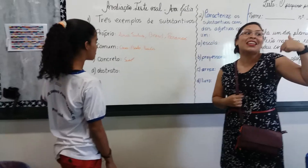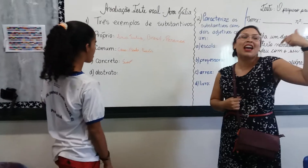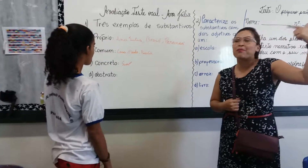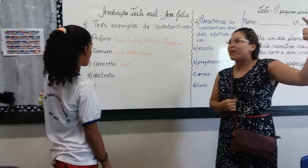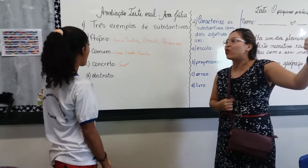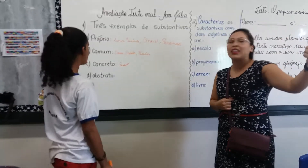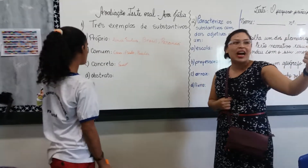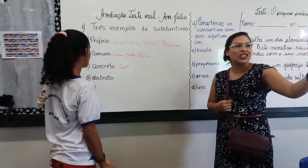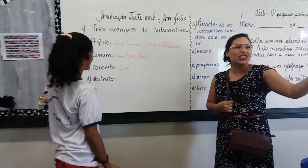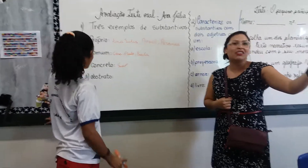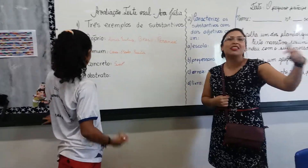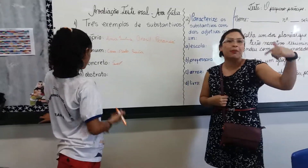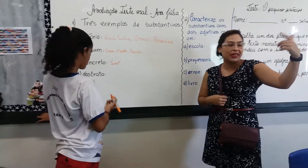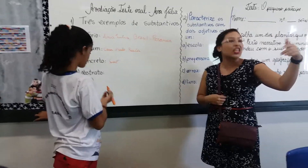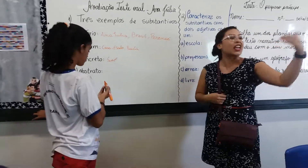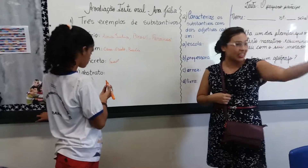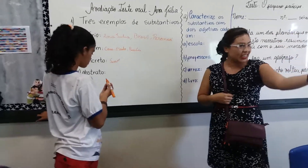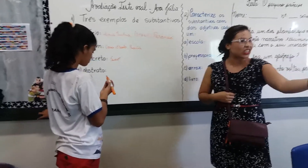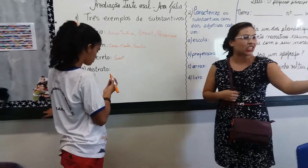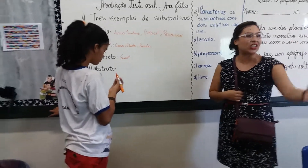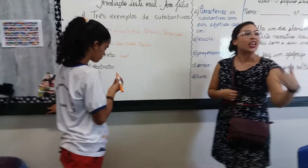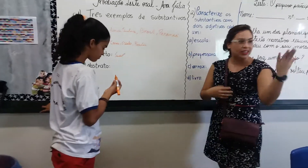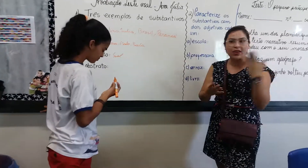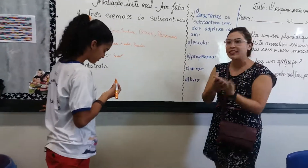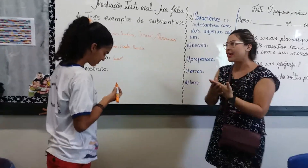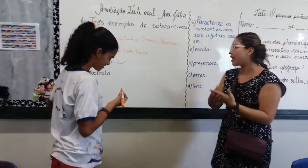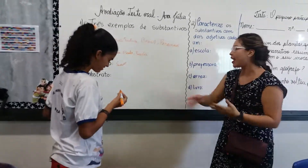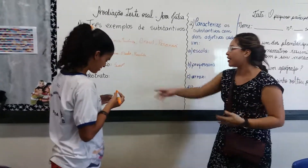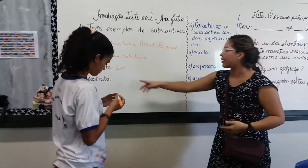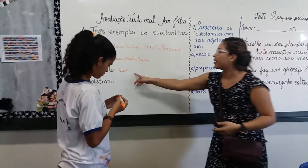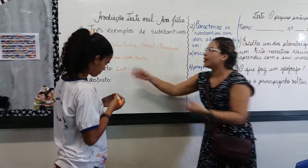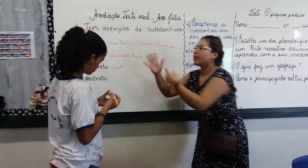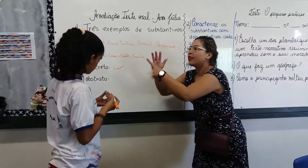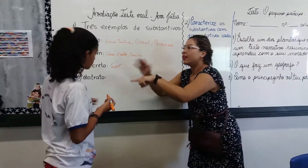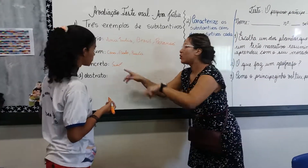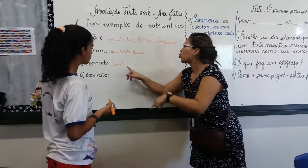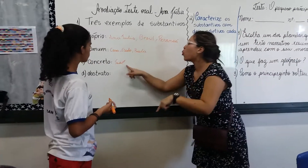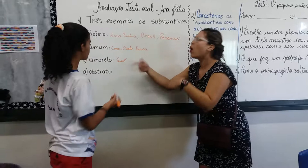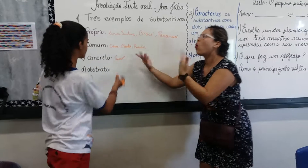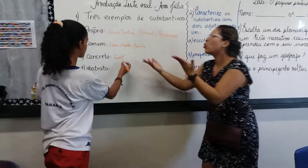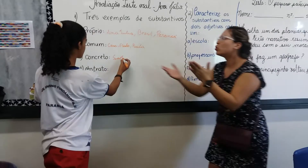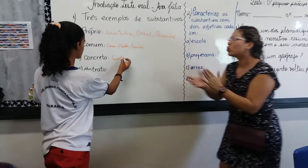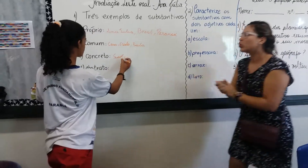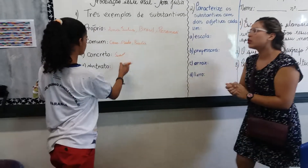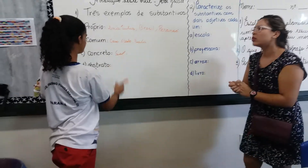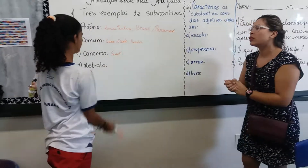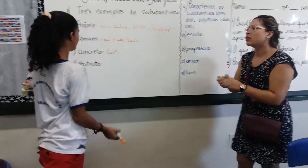a minha vontade, ele existe. Então, essa ideia. Isso.